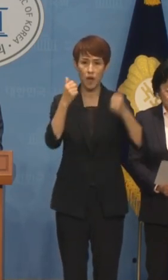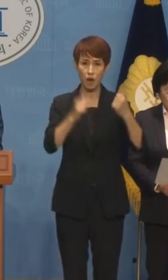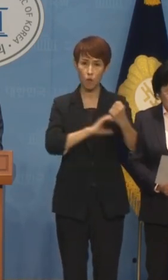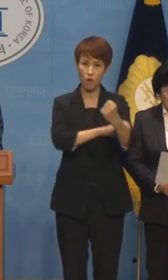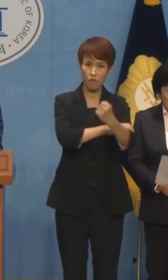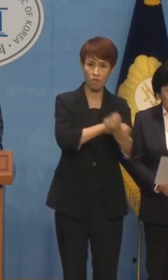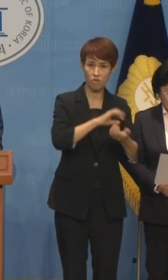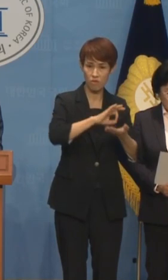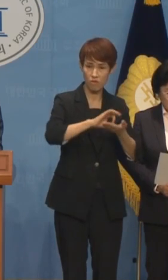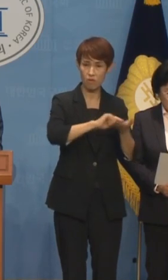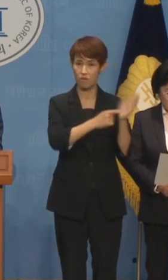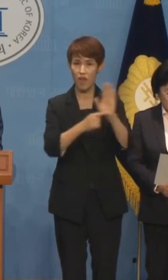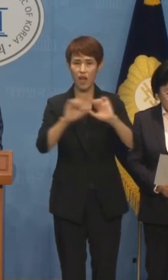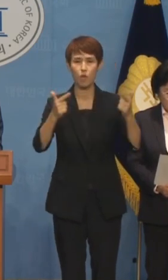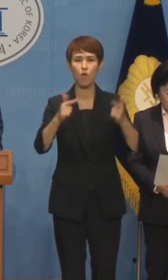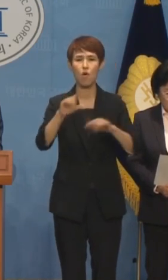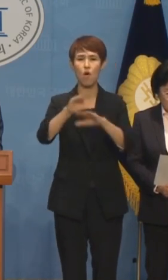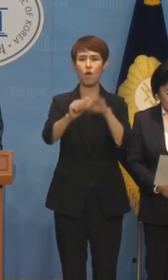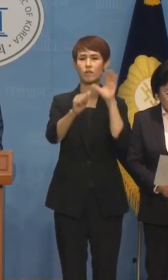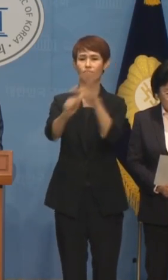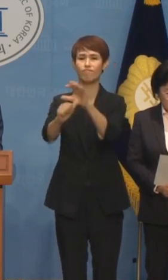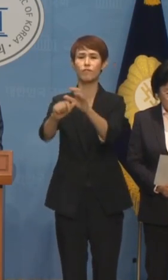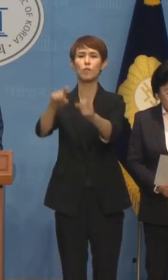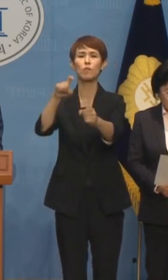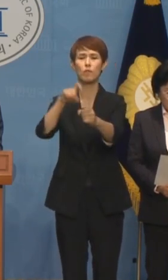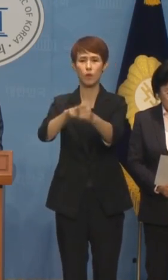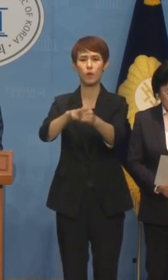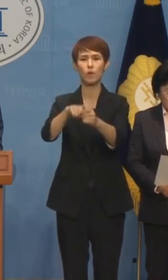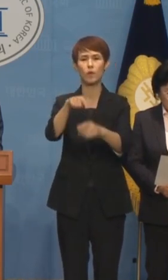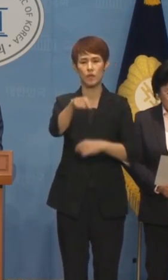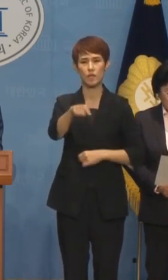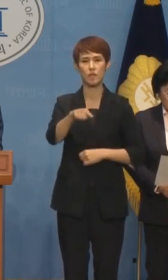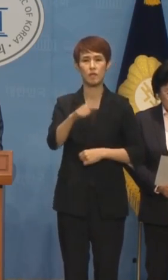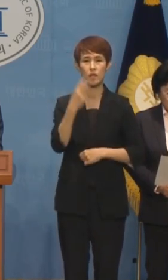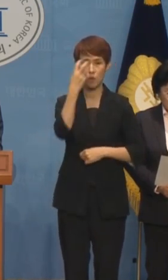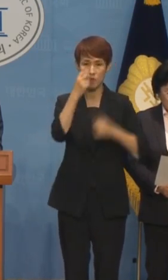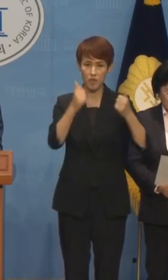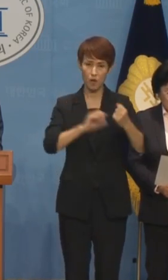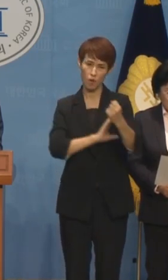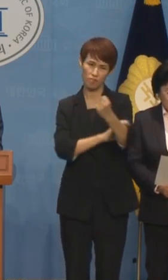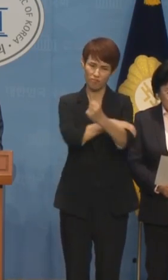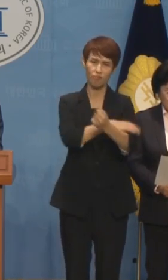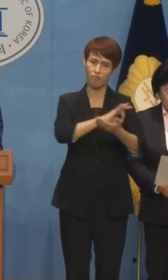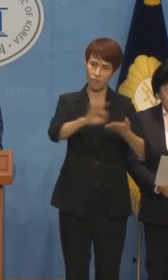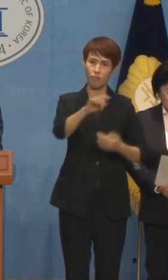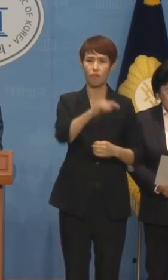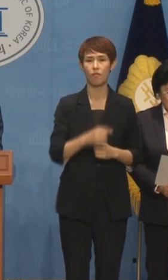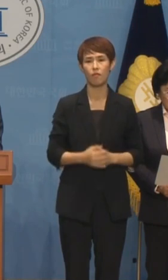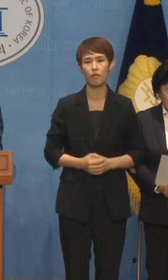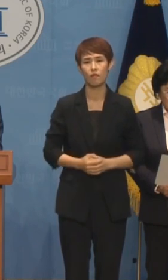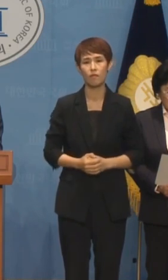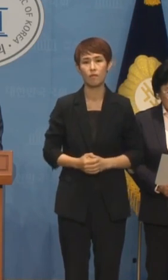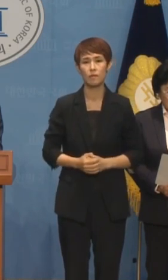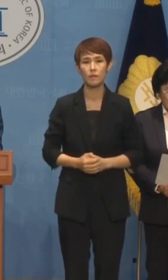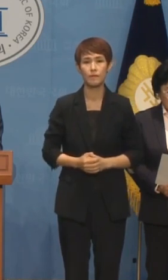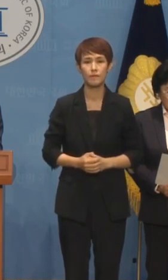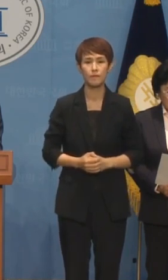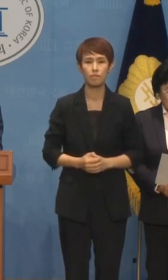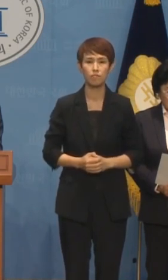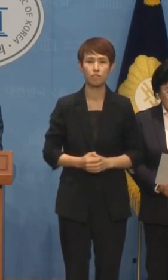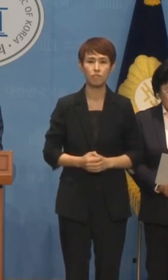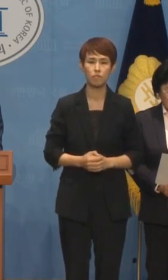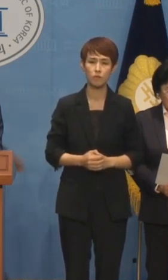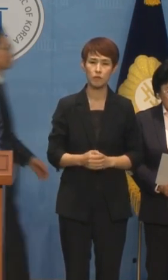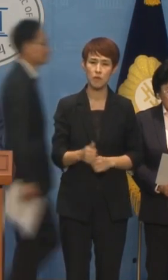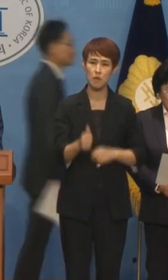아닌 언론 장악 들러리를 위한 검찰권 남용입니다. 출범 후 줄곧 비판 언론